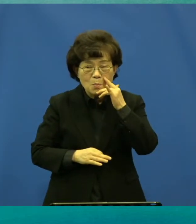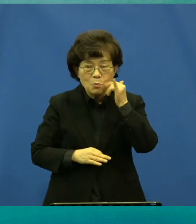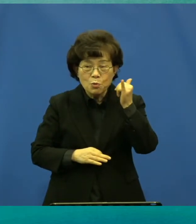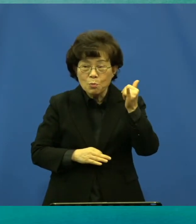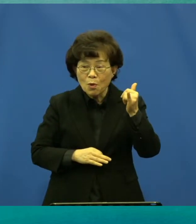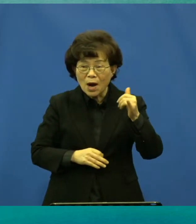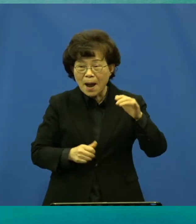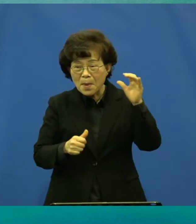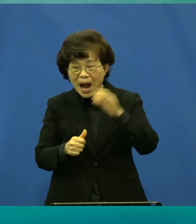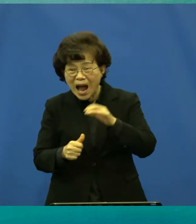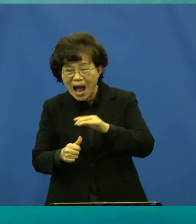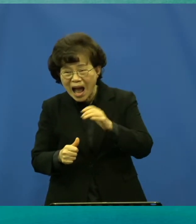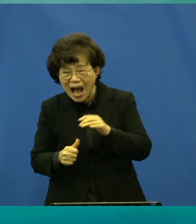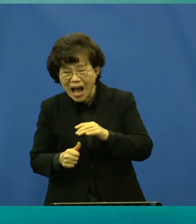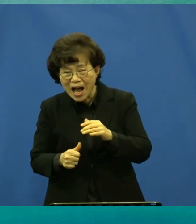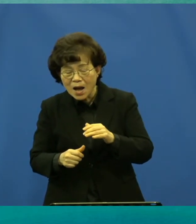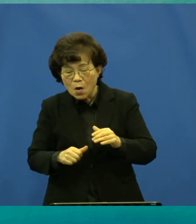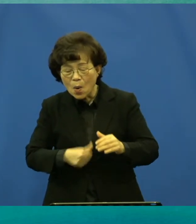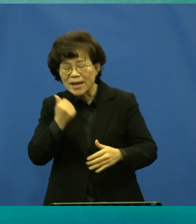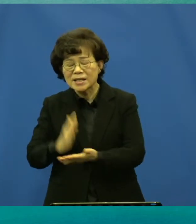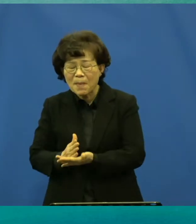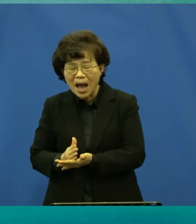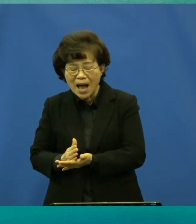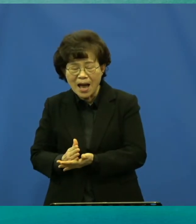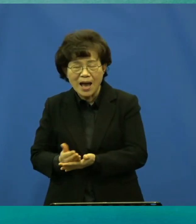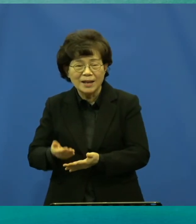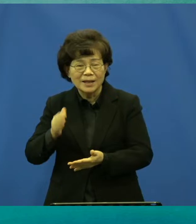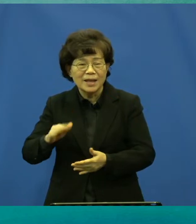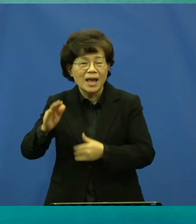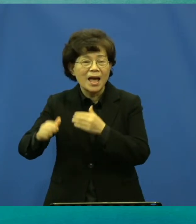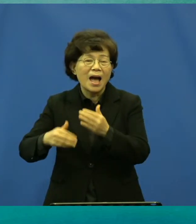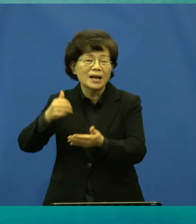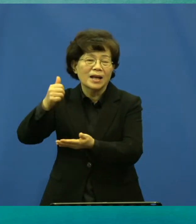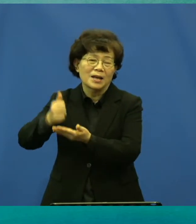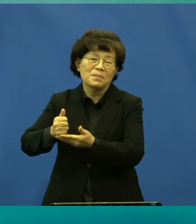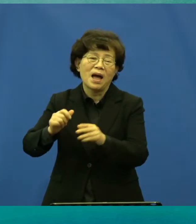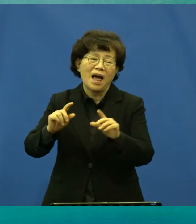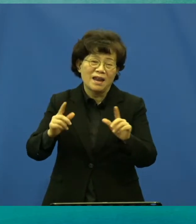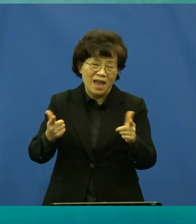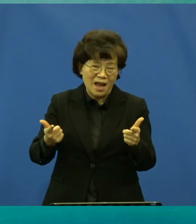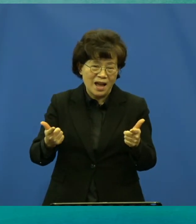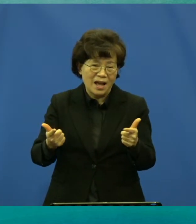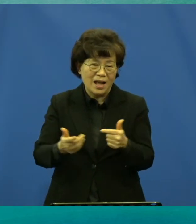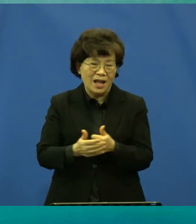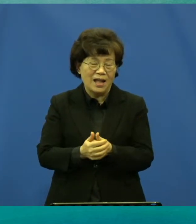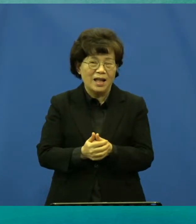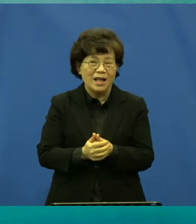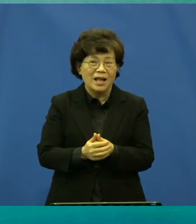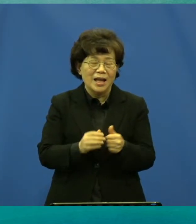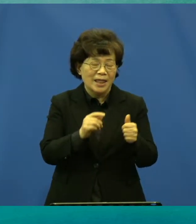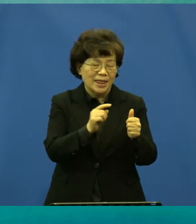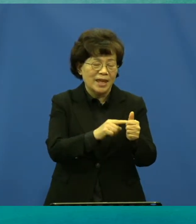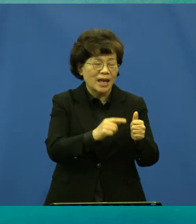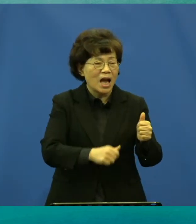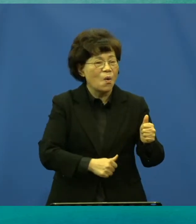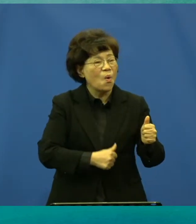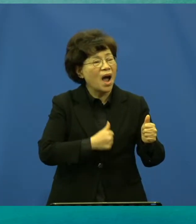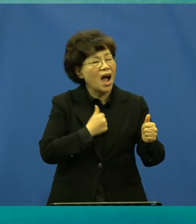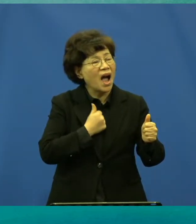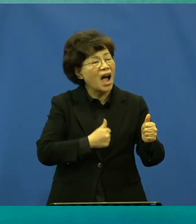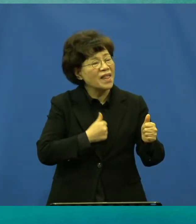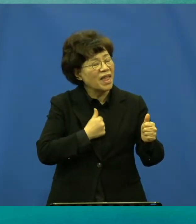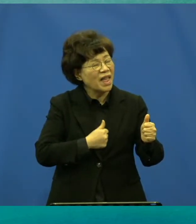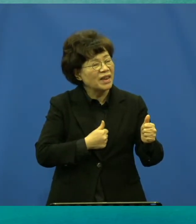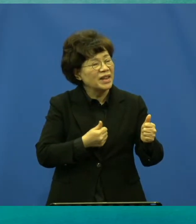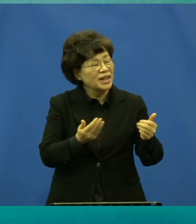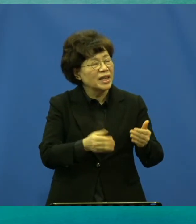혼을 내거나 화를 내면 안 돼, 뭐 이렇게 하면 되는데 하나님은 또 그렇게 하지 않아요. 너가 화를 내는 게 옳니?